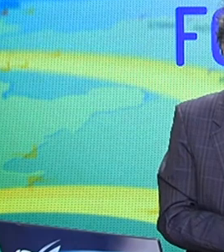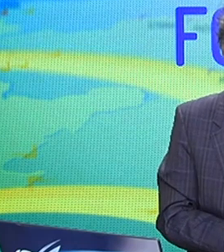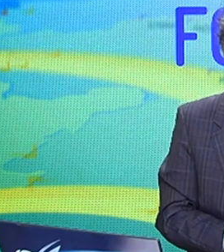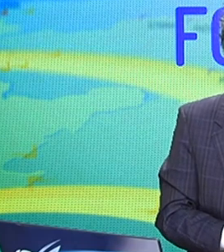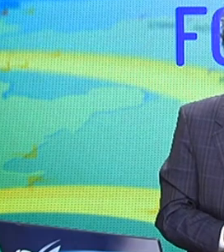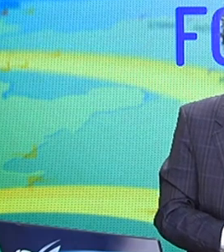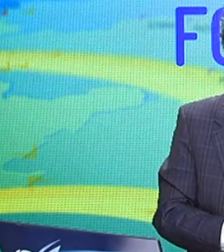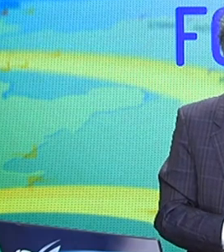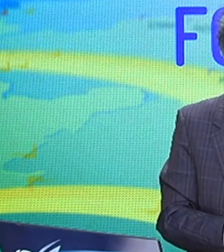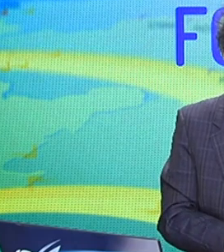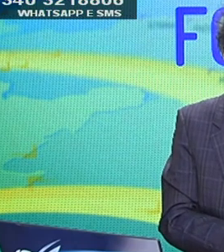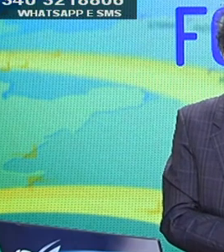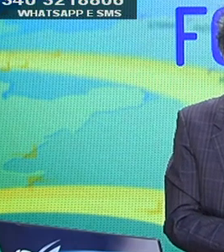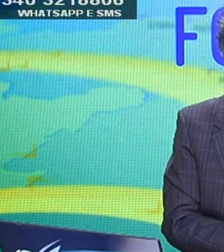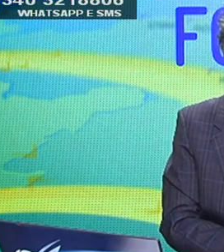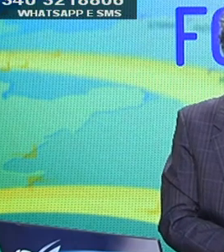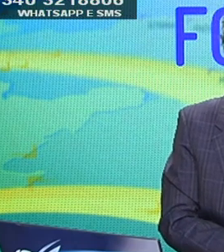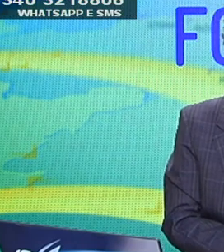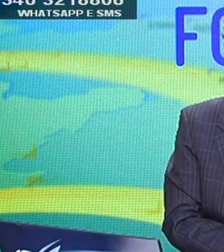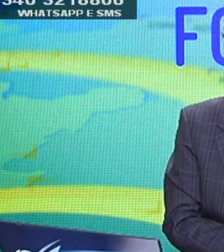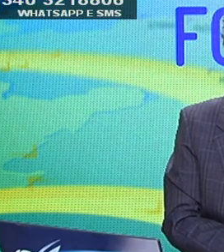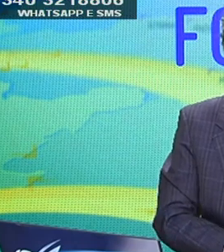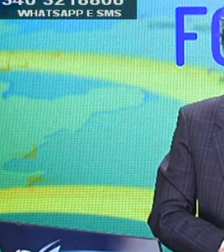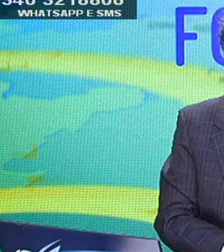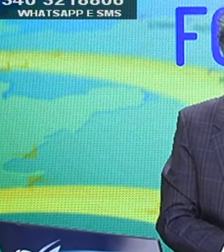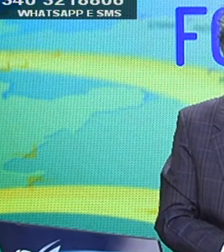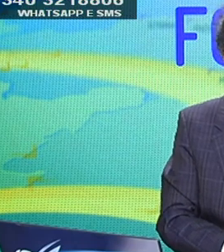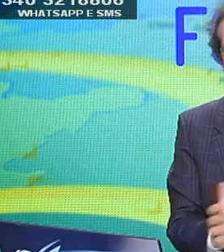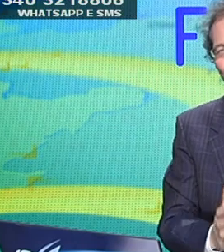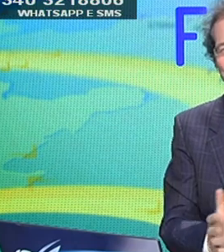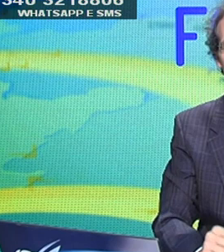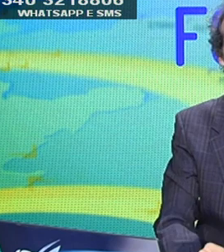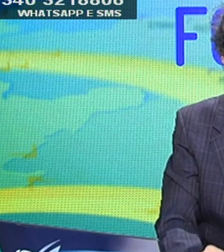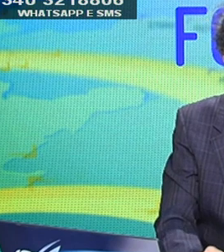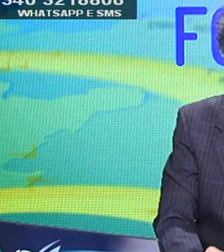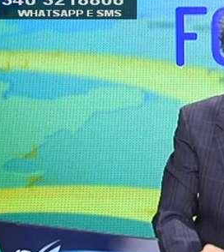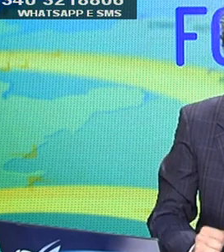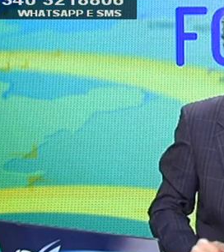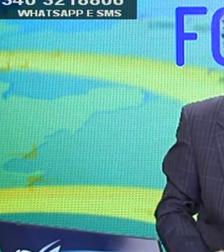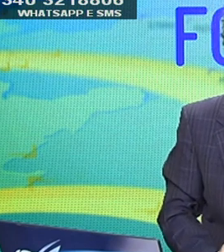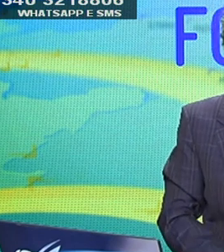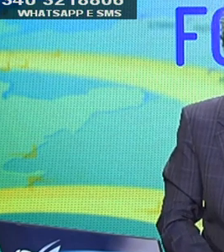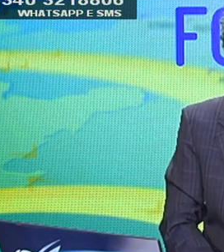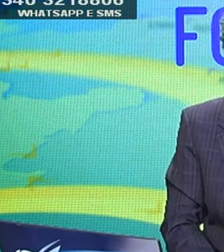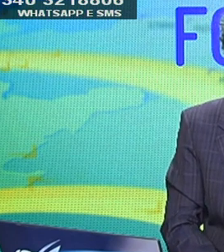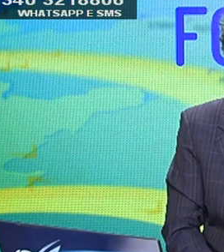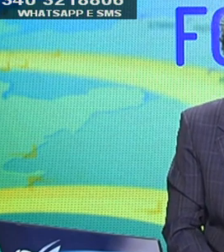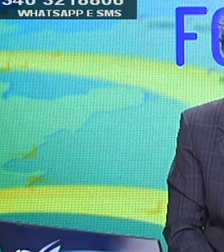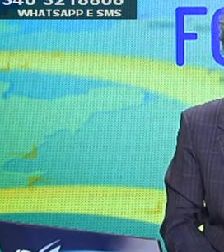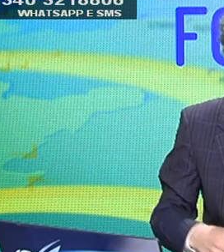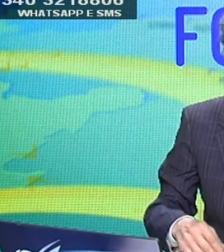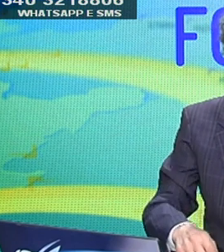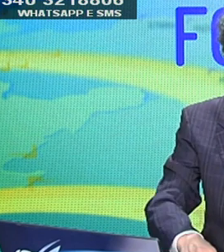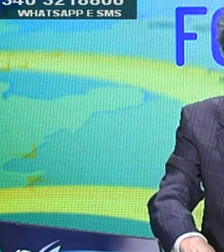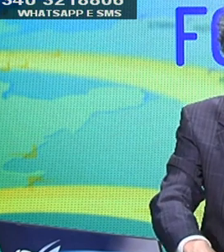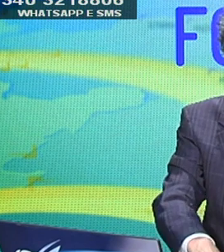Buongiorno, buongiorno a tutti, ben ritrovati. Giovedì 14 maggio, come al solito 11.45, 11.46 per la precisione, è una manciata